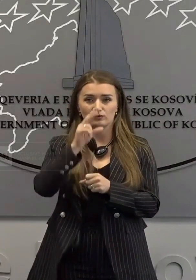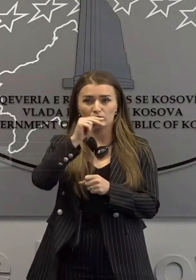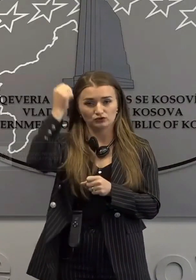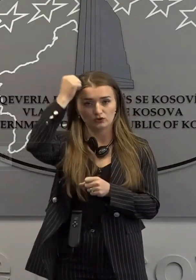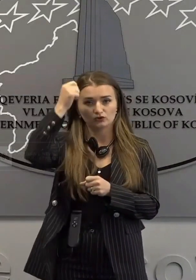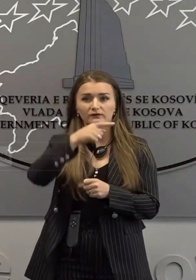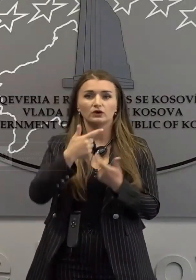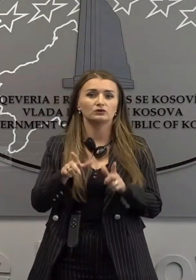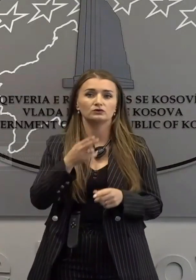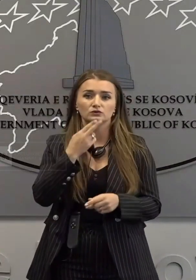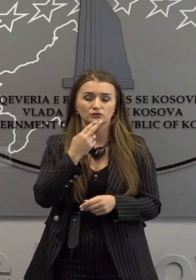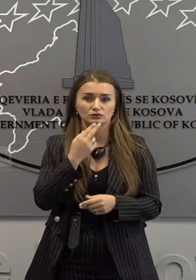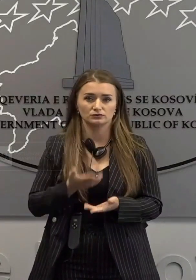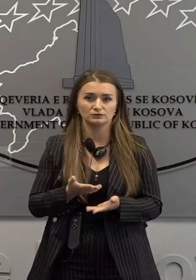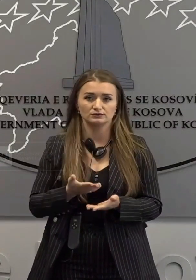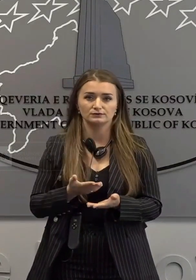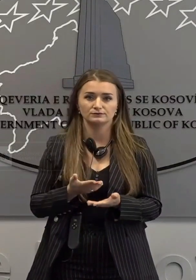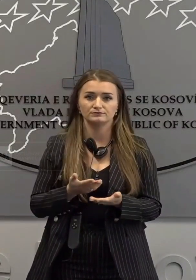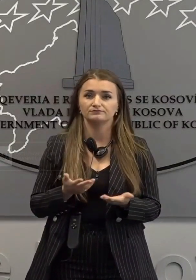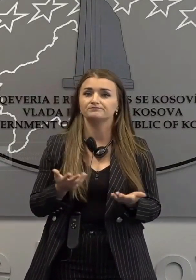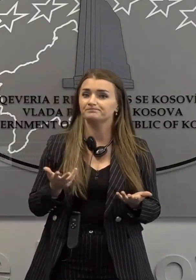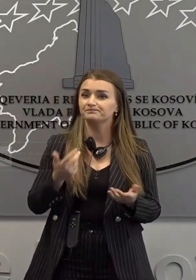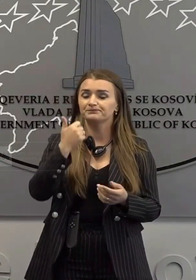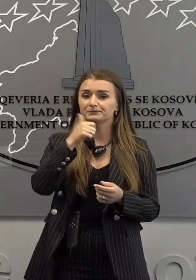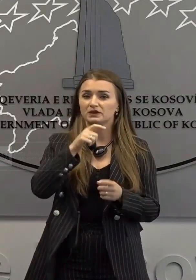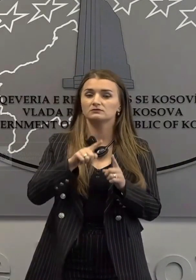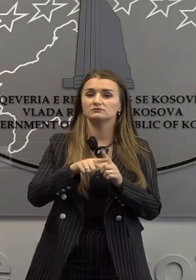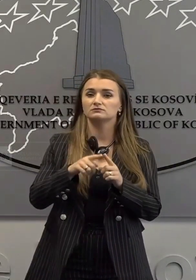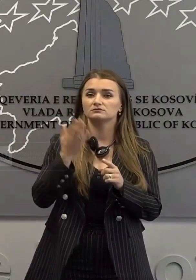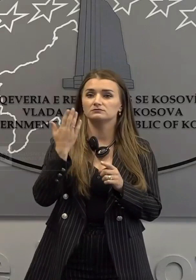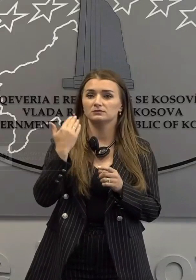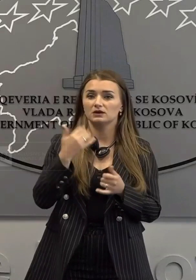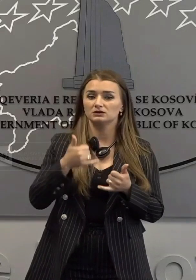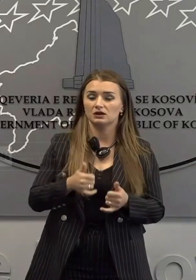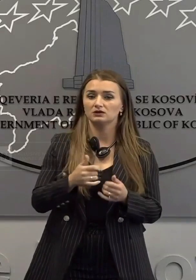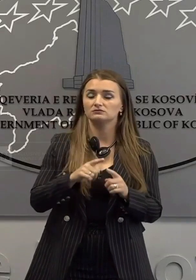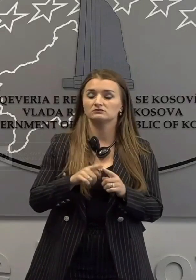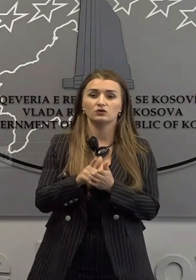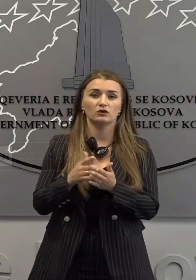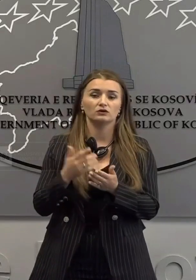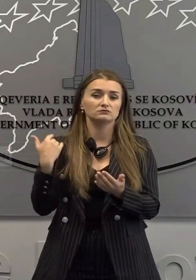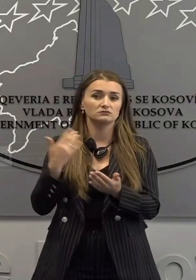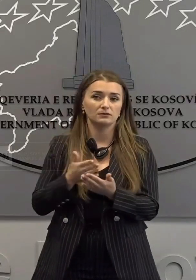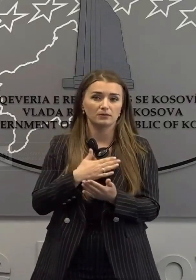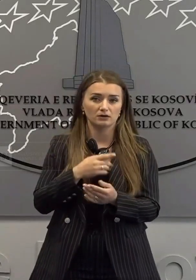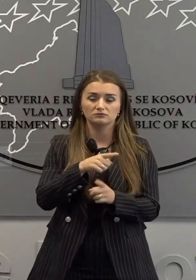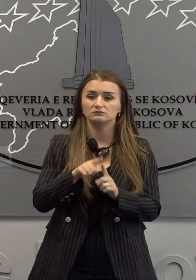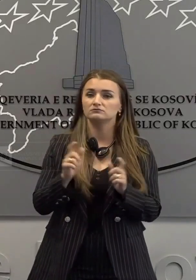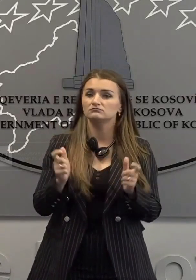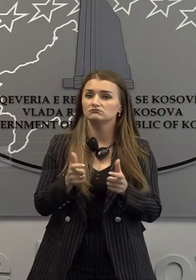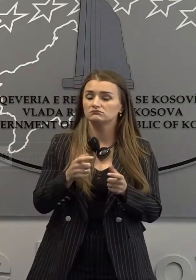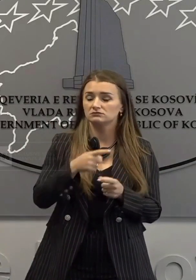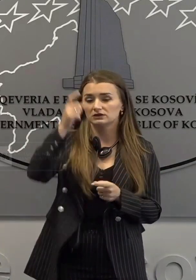atyre që janë mbajtur qysh herët dhe vazhdojnë të mbahen edhe në këto momente që jemi këtu bashkë, është